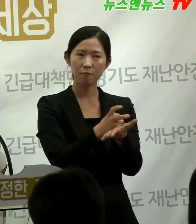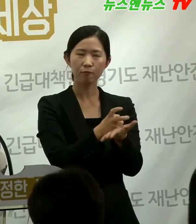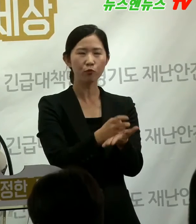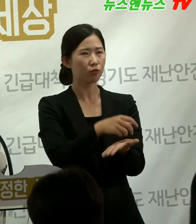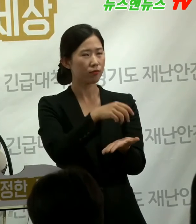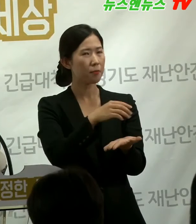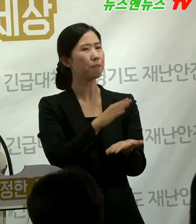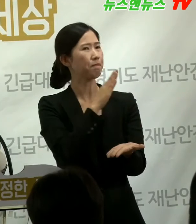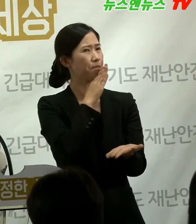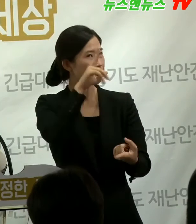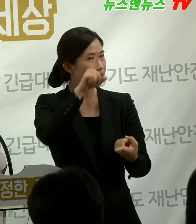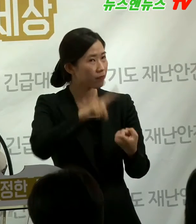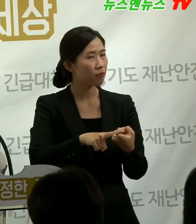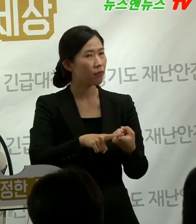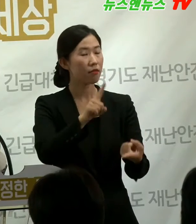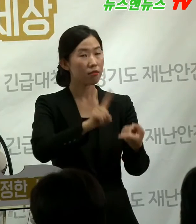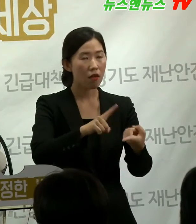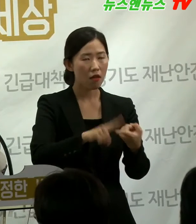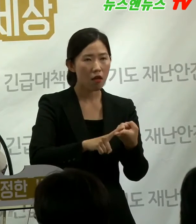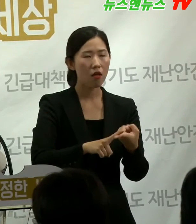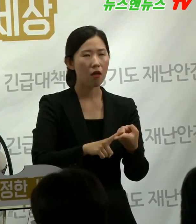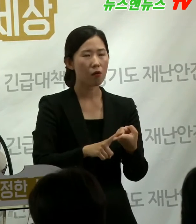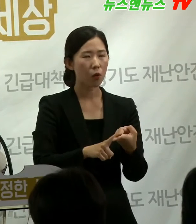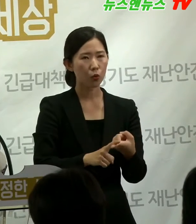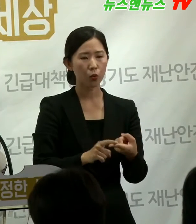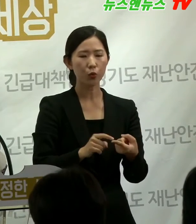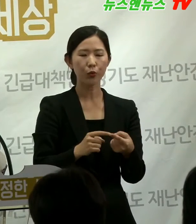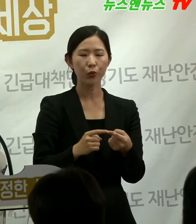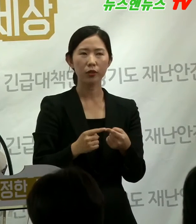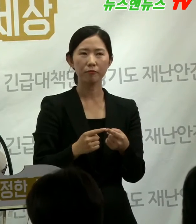구체적으로 논증을 한번 해보겠다는 말씀입니다.